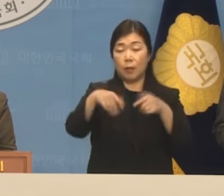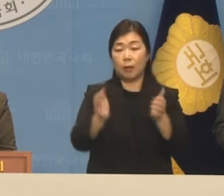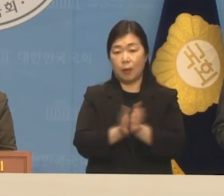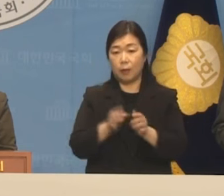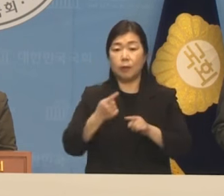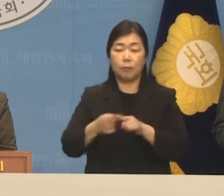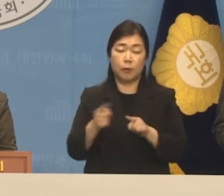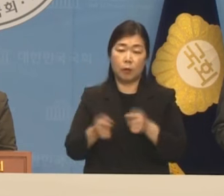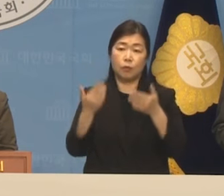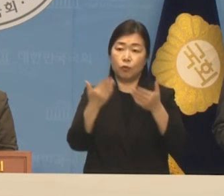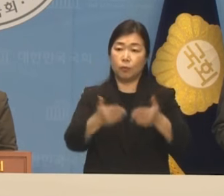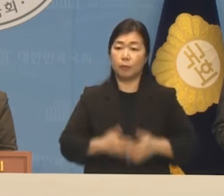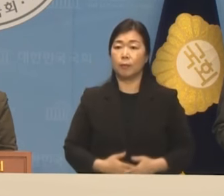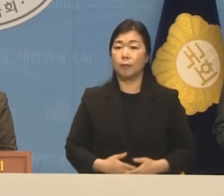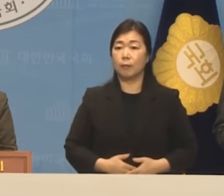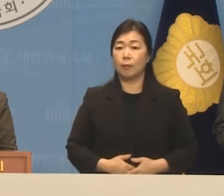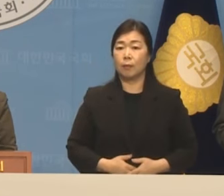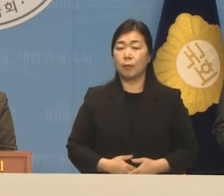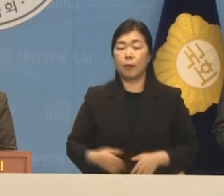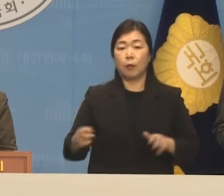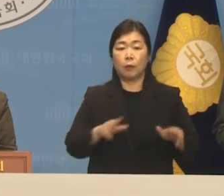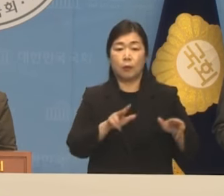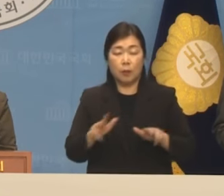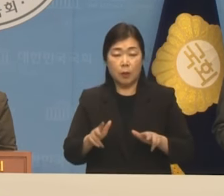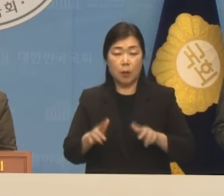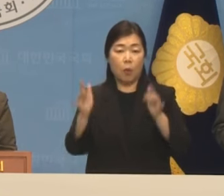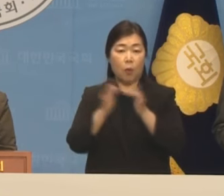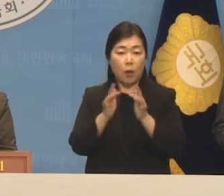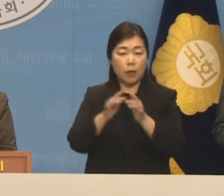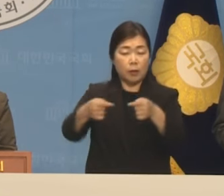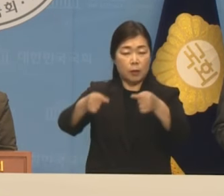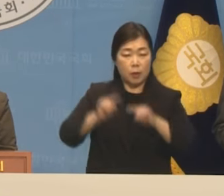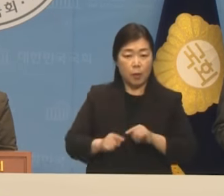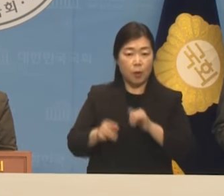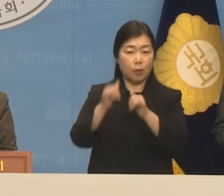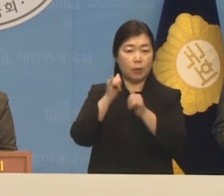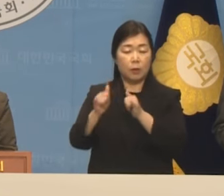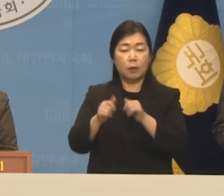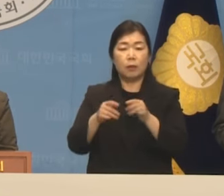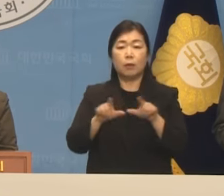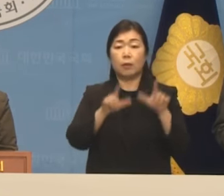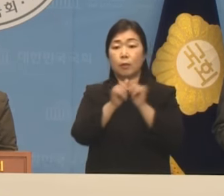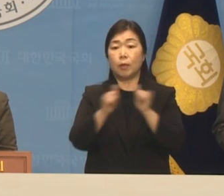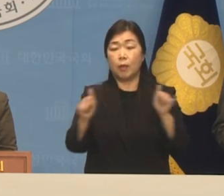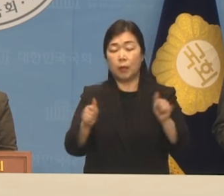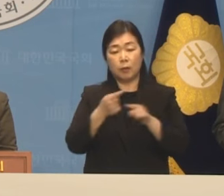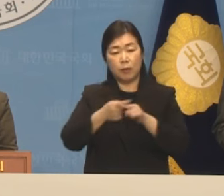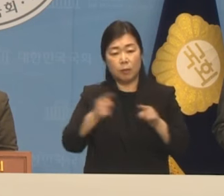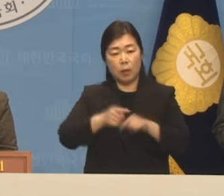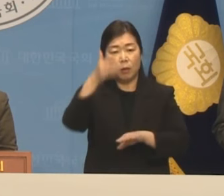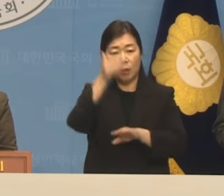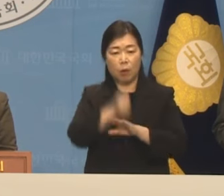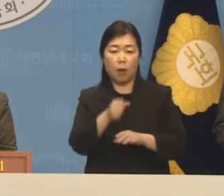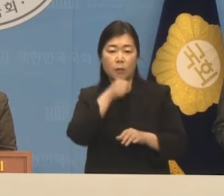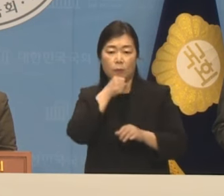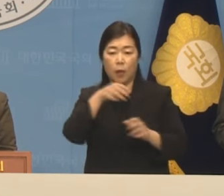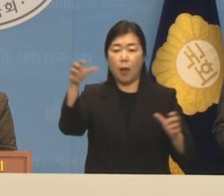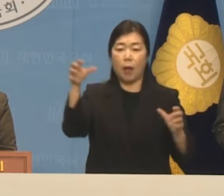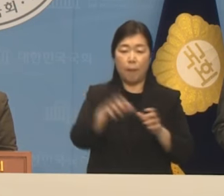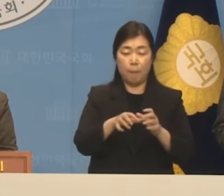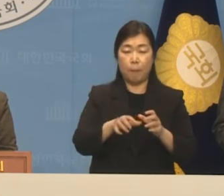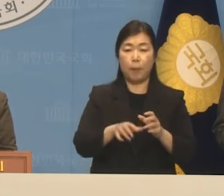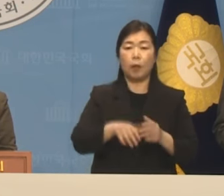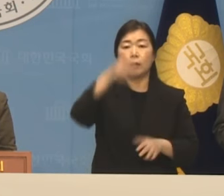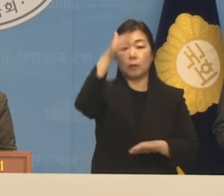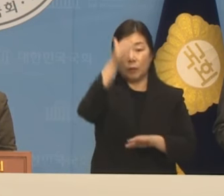심사, 그리고 실시간 온라인 참여 시민의 심사 결과를 합산하는